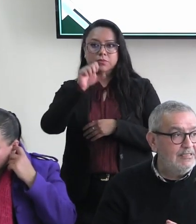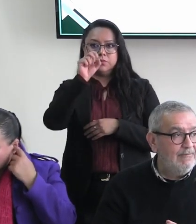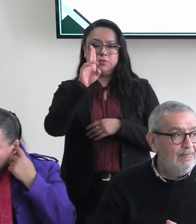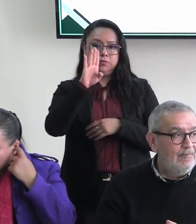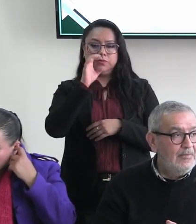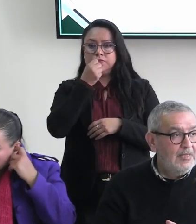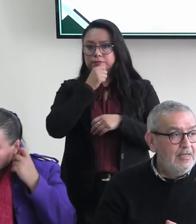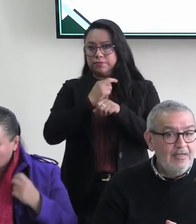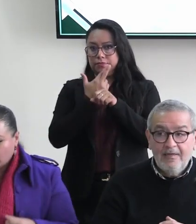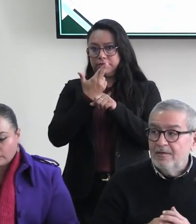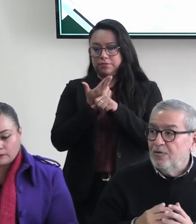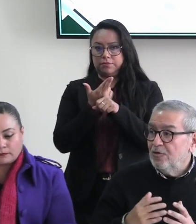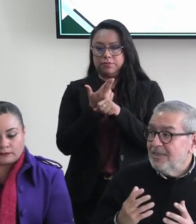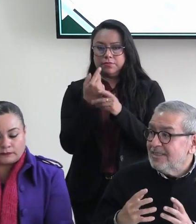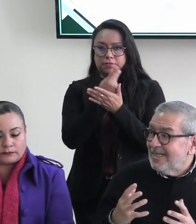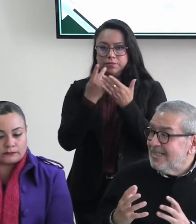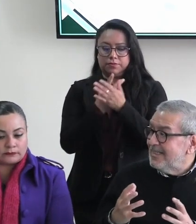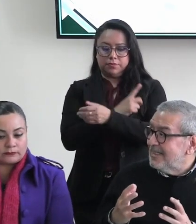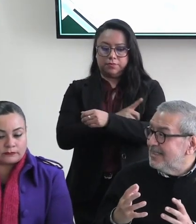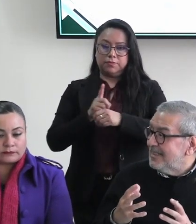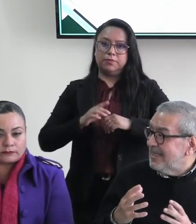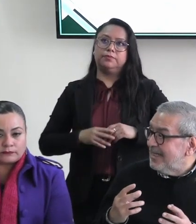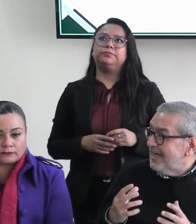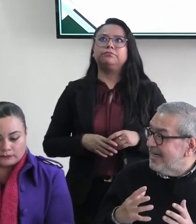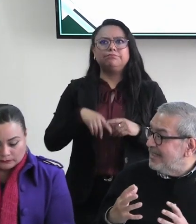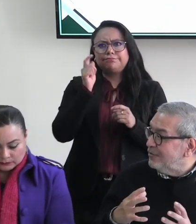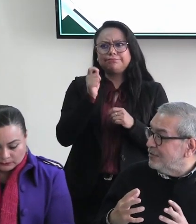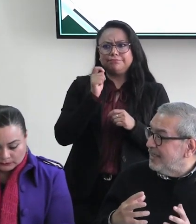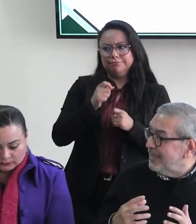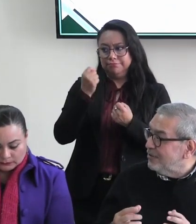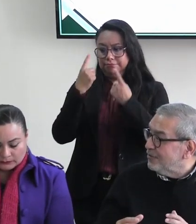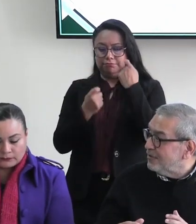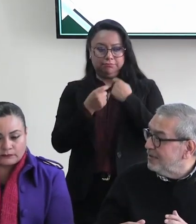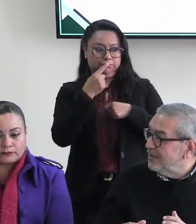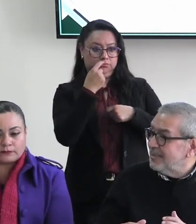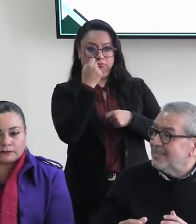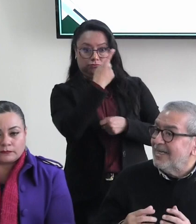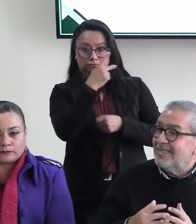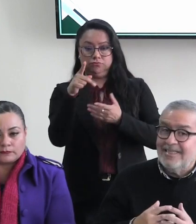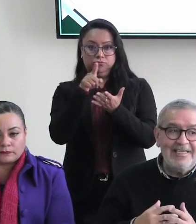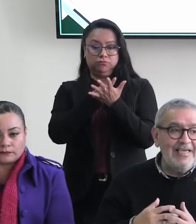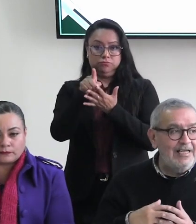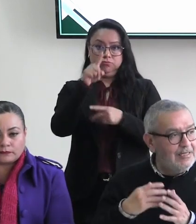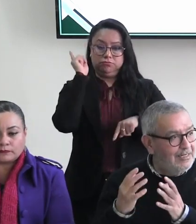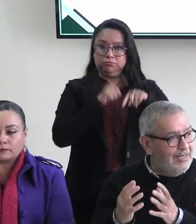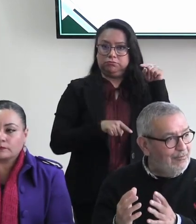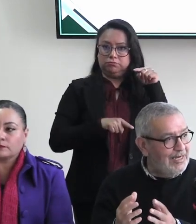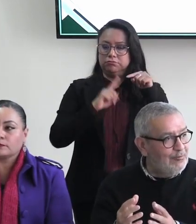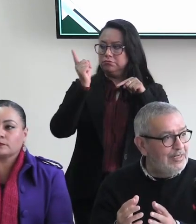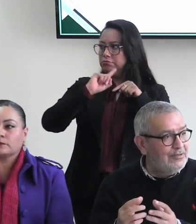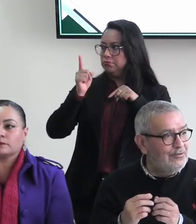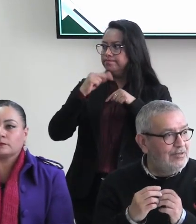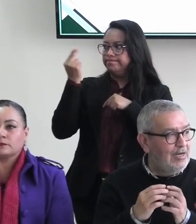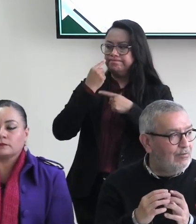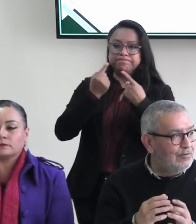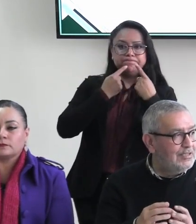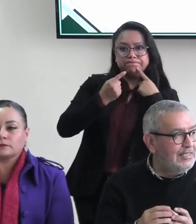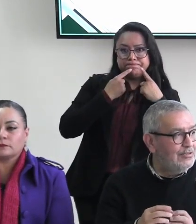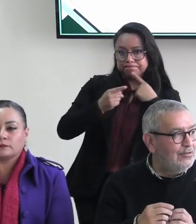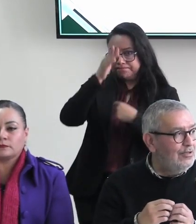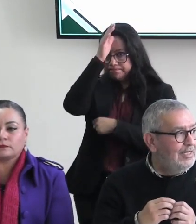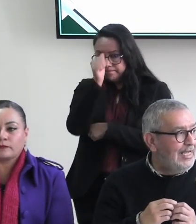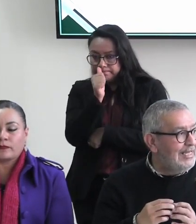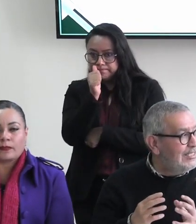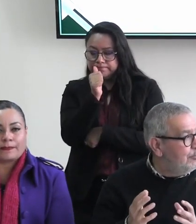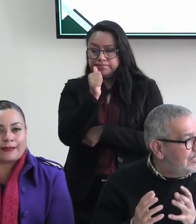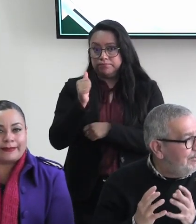Delegacionales. No se trata de quitarle a nadie sus derechos, se trata de llegar a un acuerdo, a un